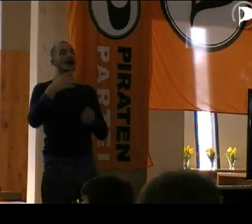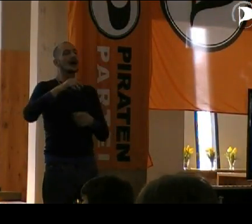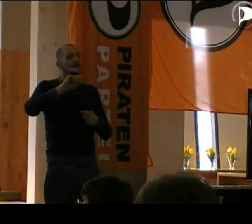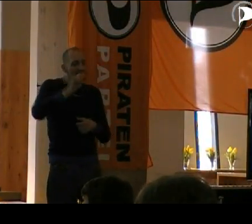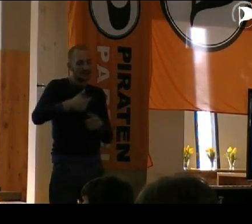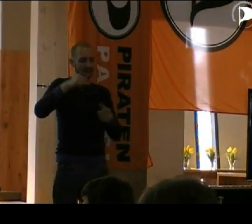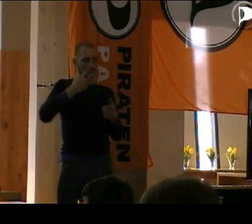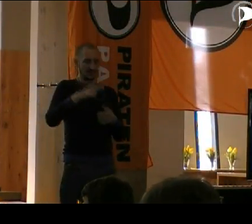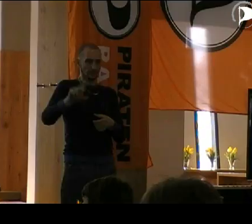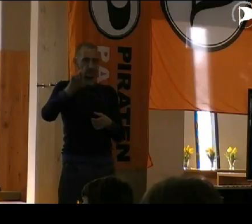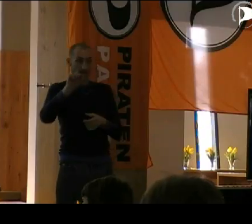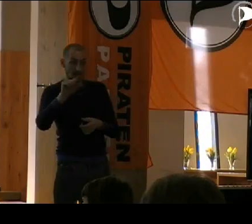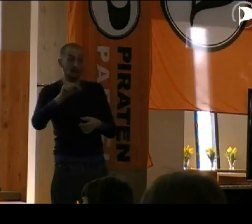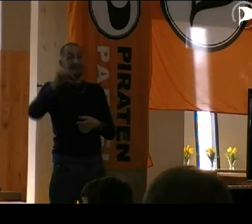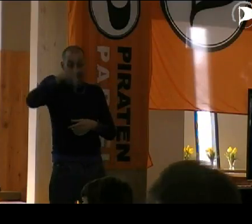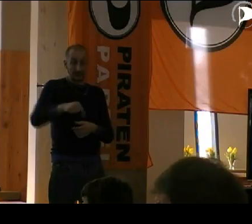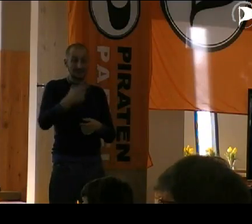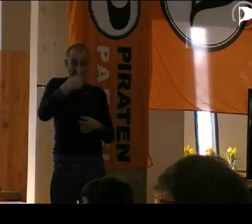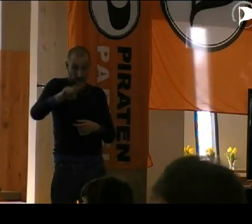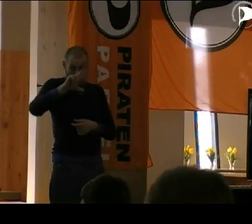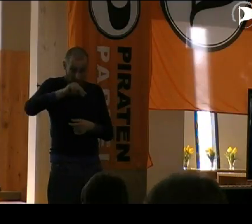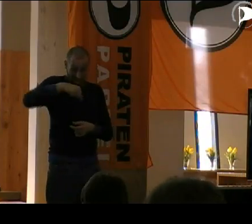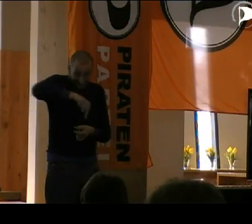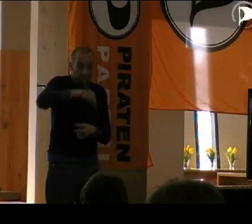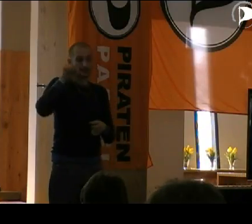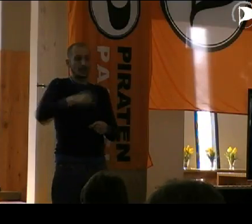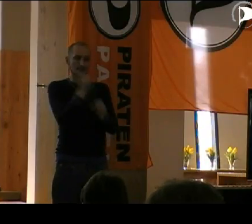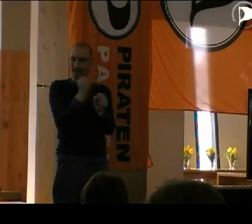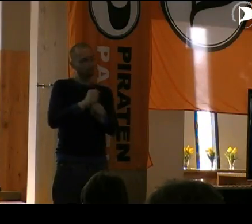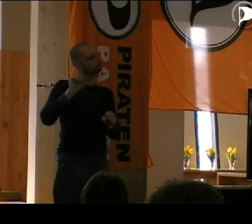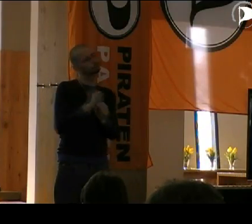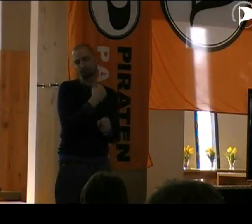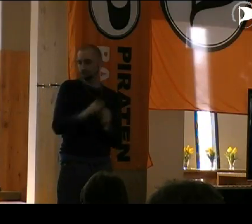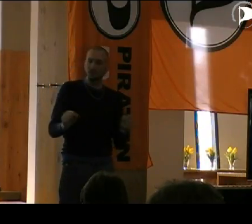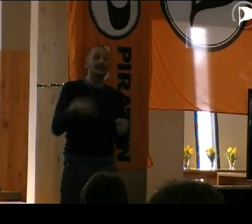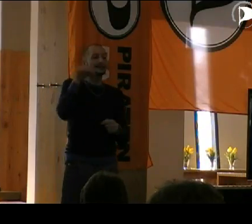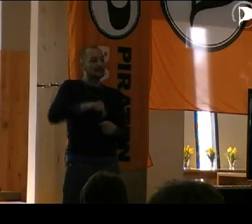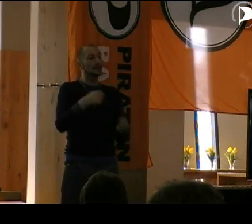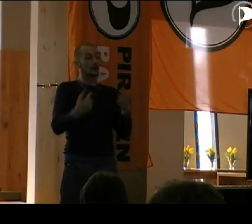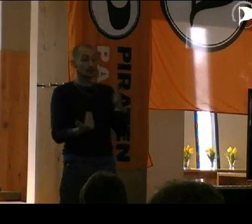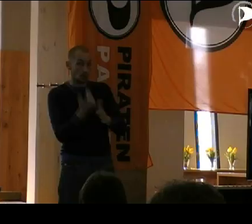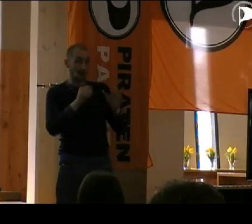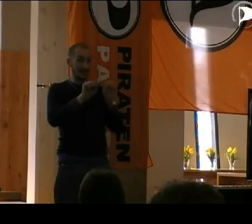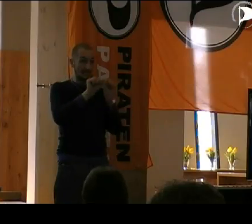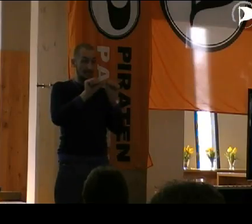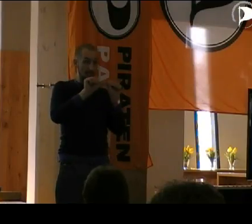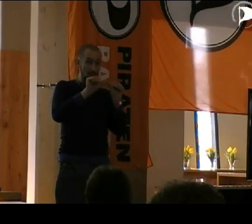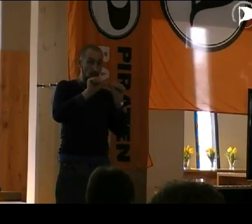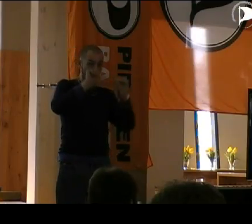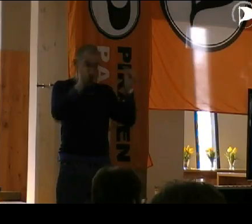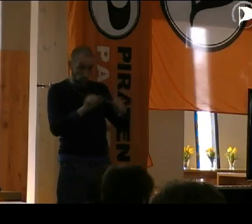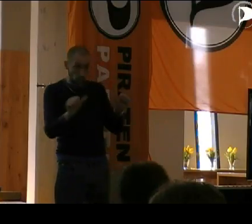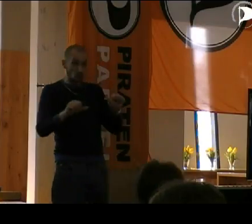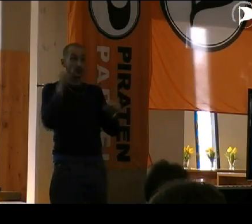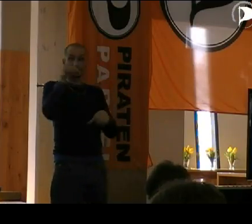2012 ist sie nicht nachbarländern sie brauchen neue system umstellen das ganze system verbucht werden das